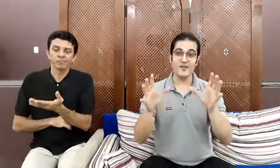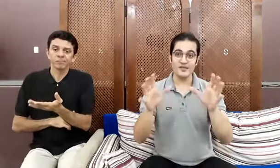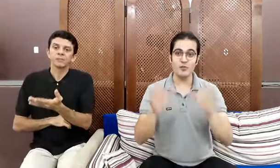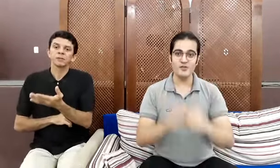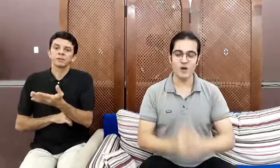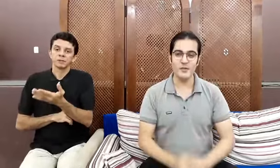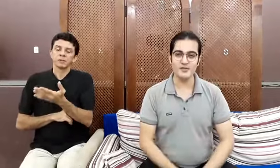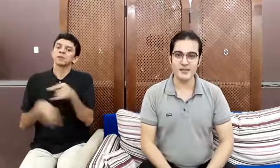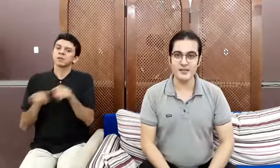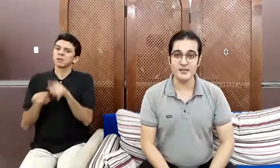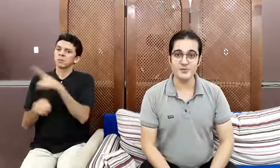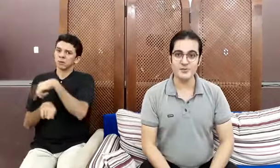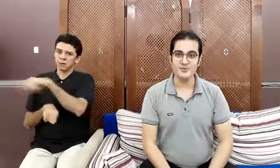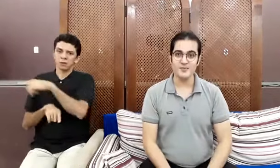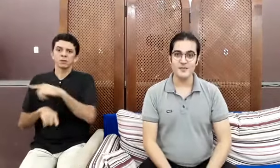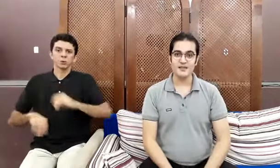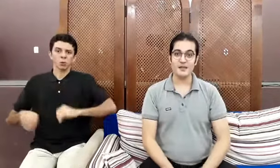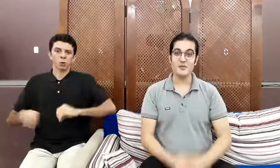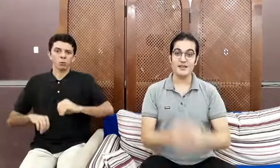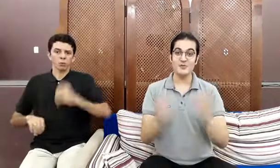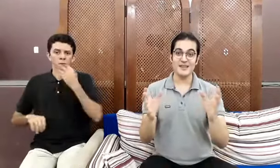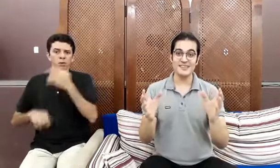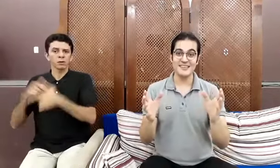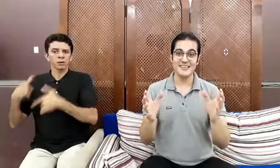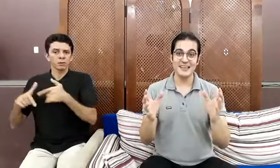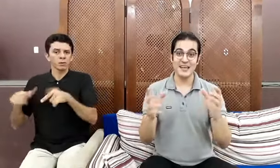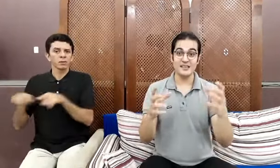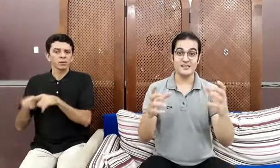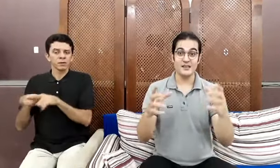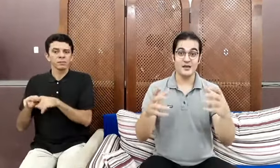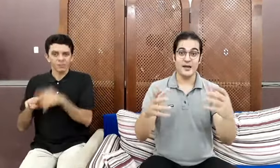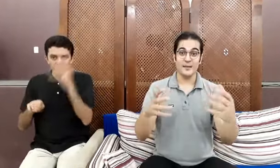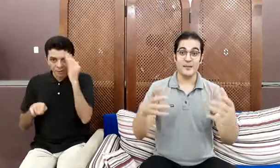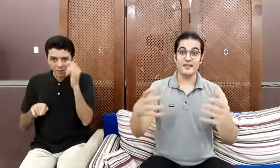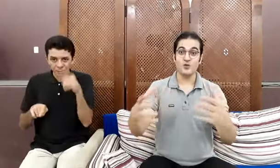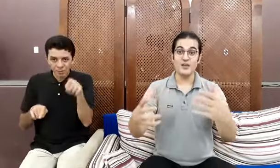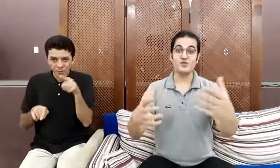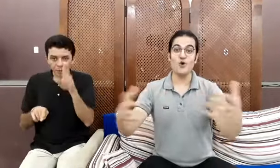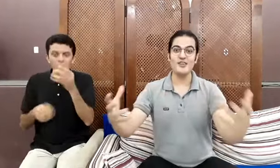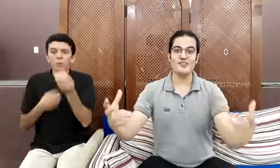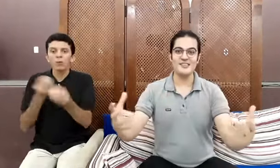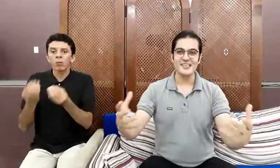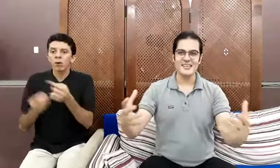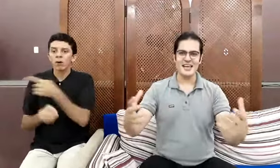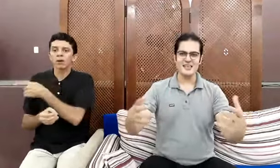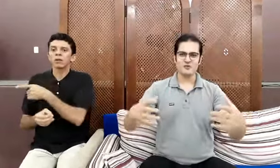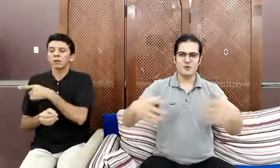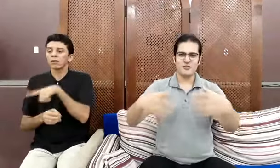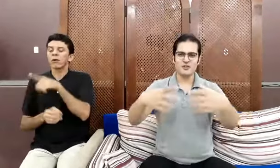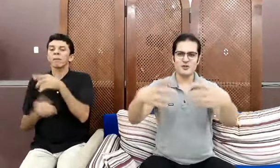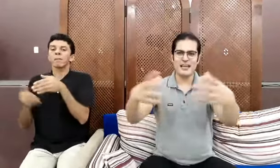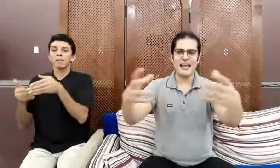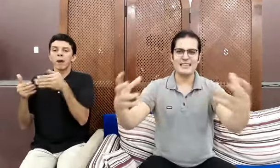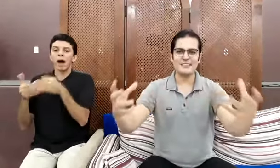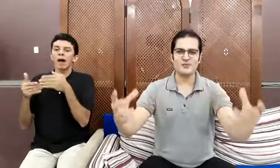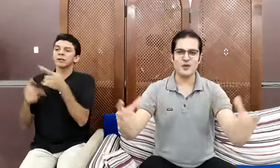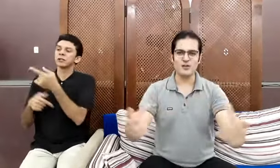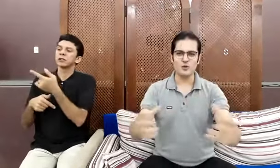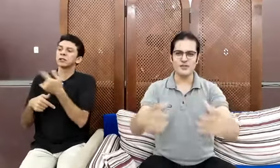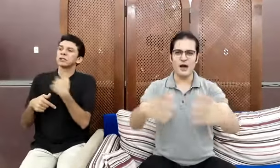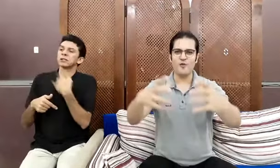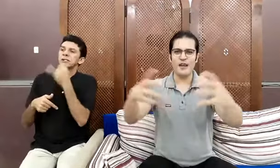também fazem boas obras, você sabia disso? Sabe como é que eles fazem? Eles pedem doações. E aí, não sei quantas toneladas